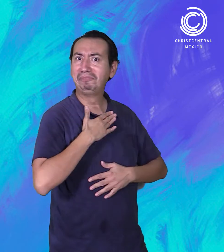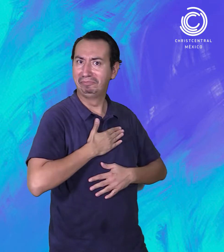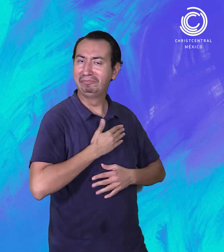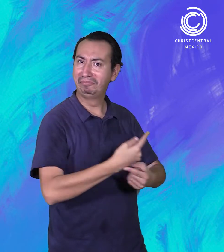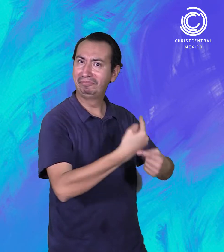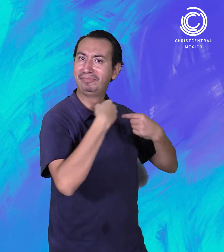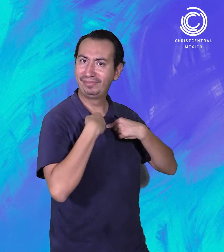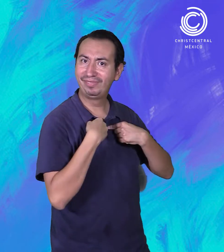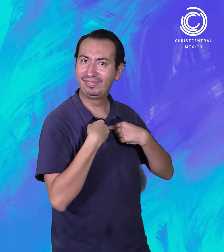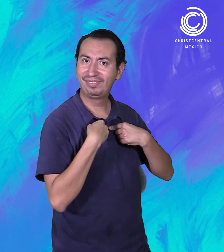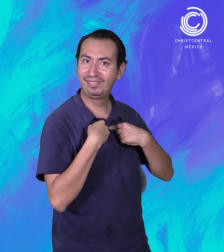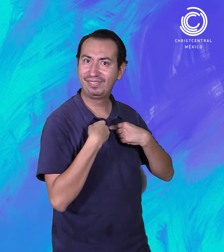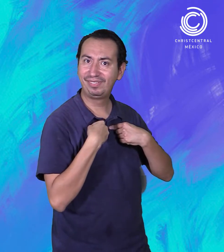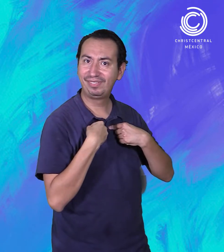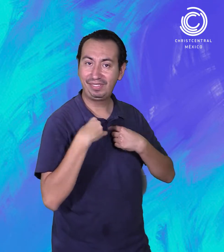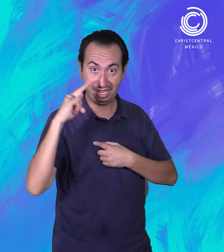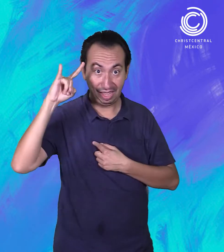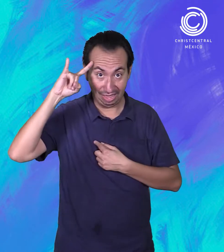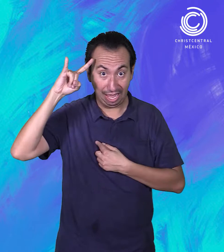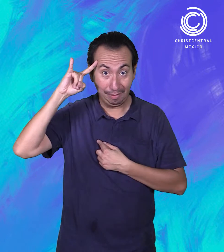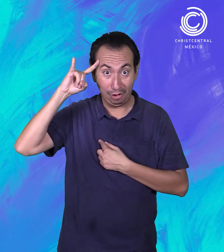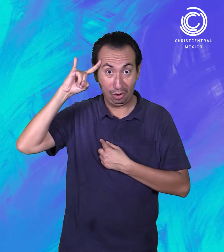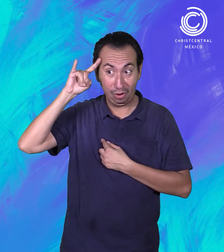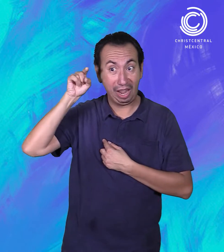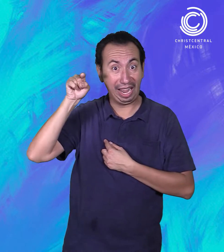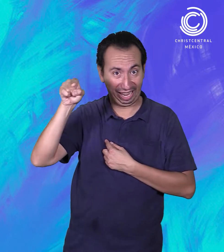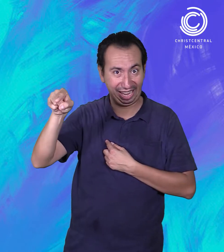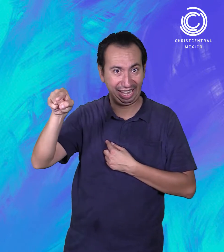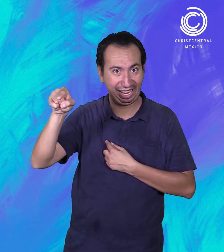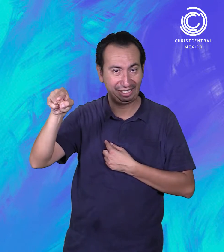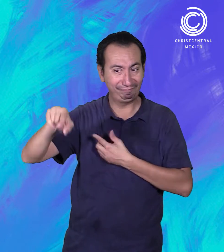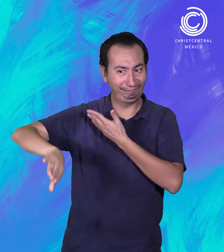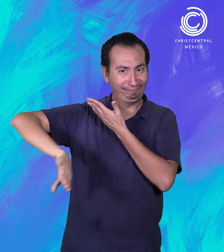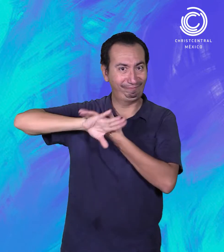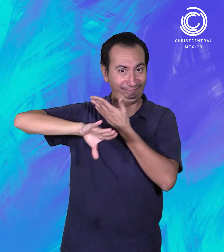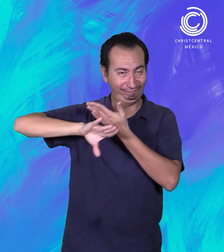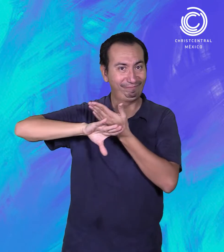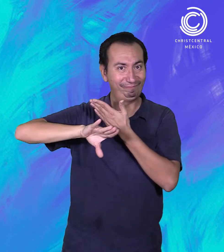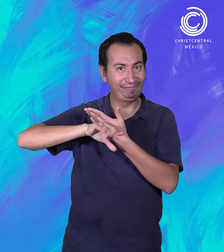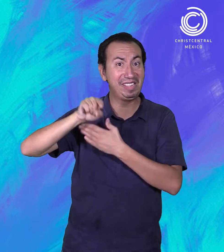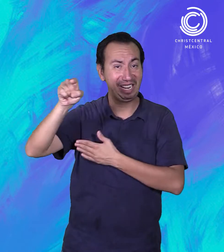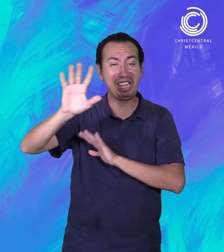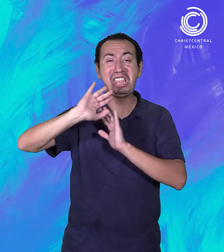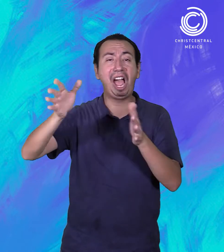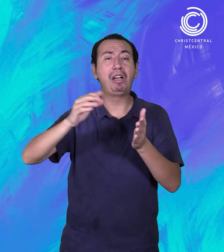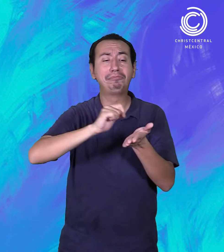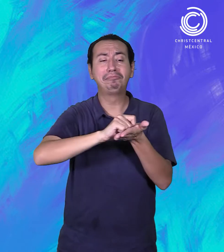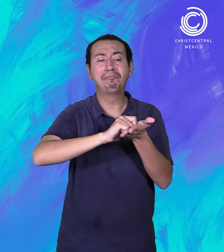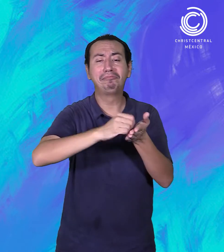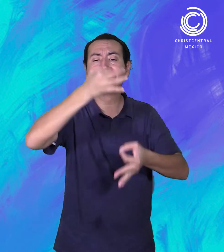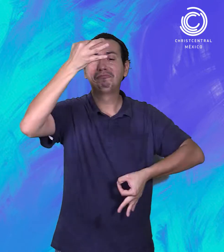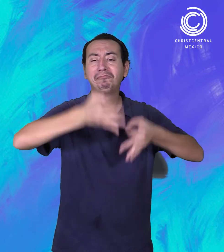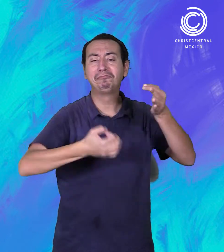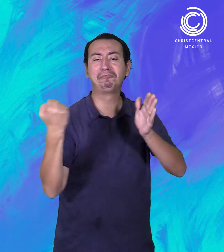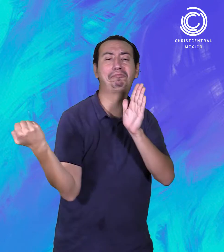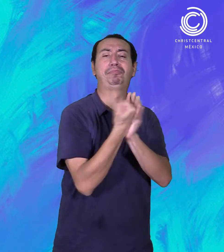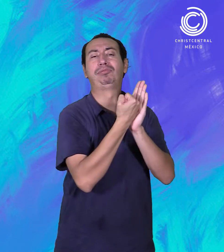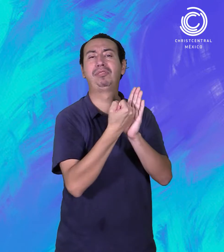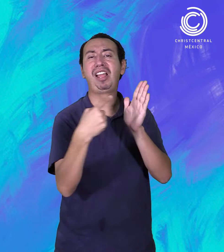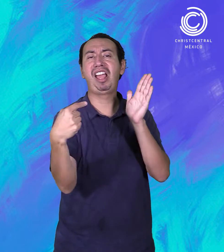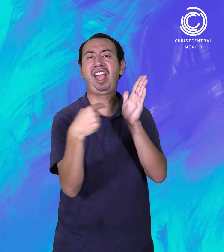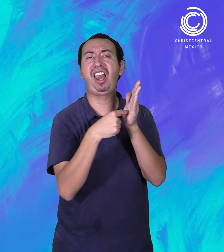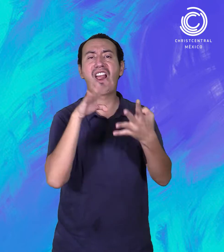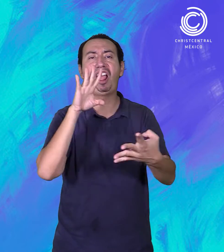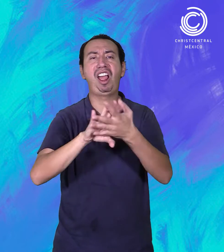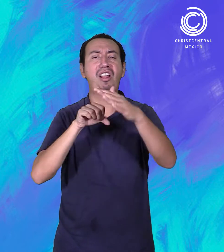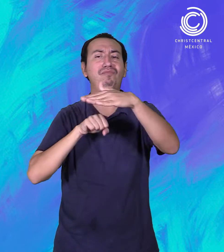Dios, el diablo, el enemigo de nuestras almas, también ya ha sido juzgado. Y esa es parte de